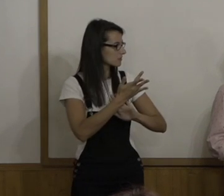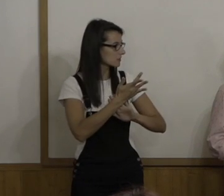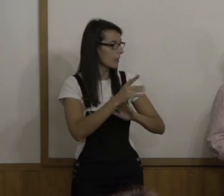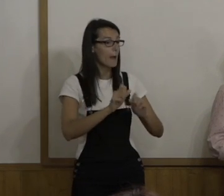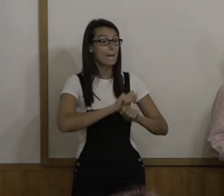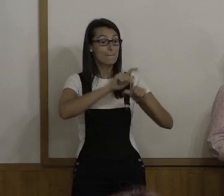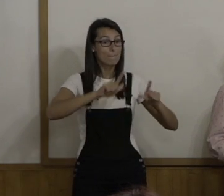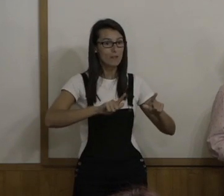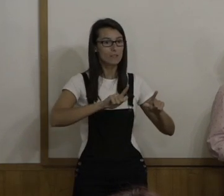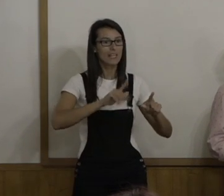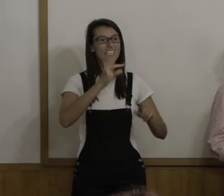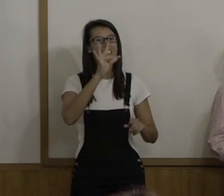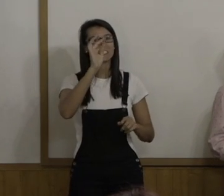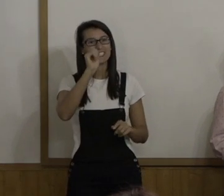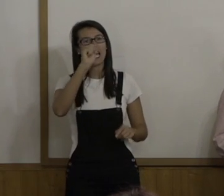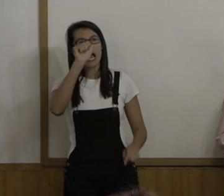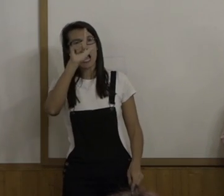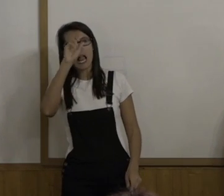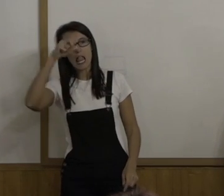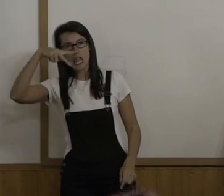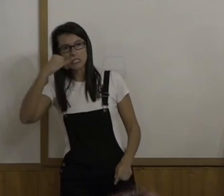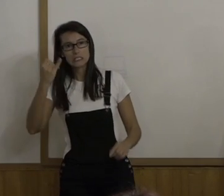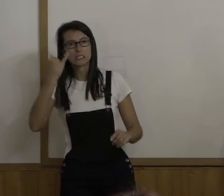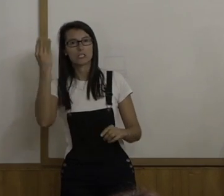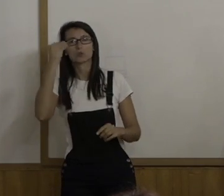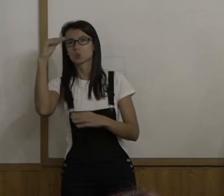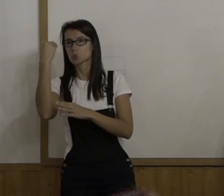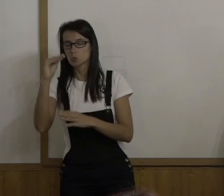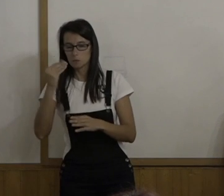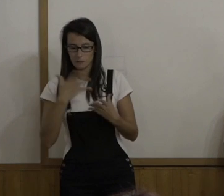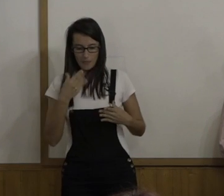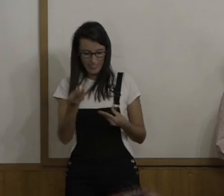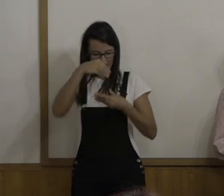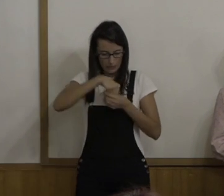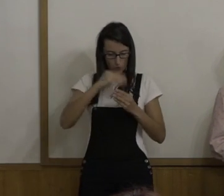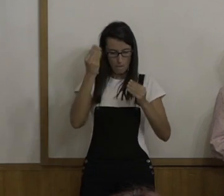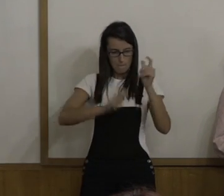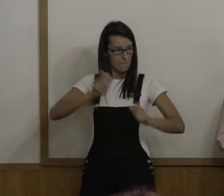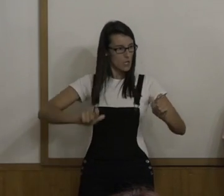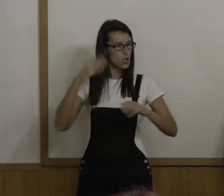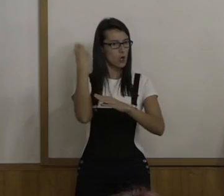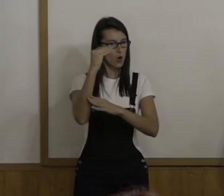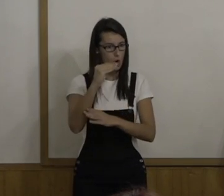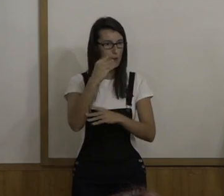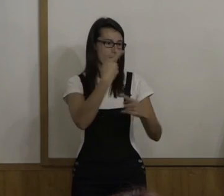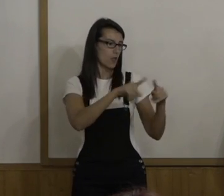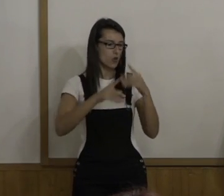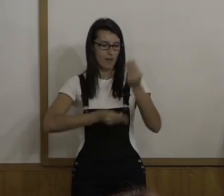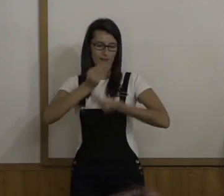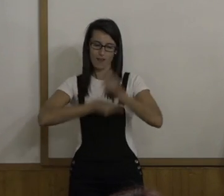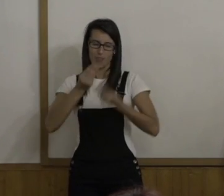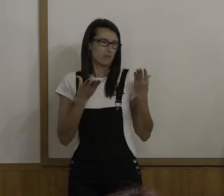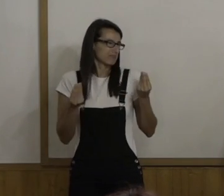se llama Talentum Youth. Agrupa gente muy joven que tiene mucho talento y que quieren hacer muchas cosas. Eso lo contará